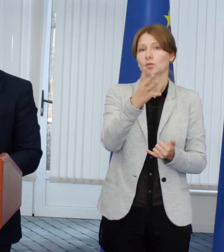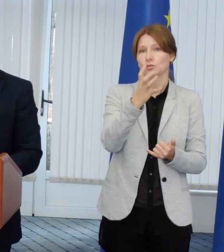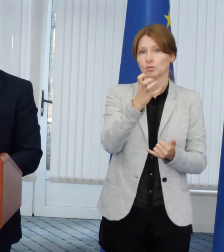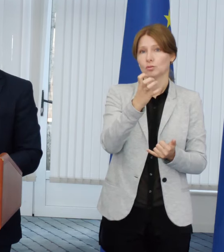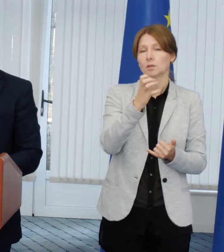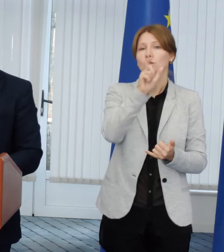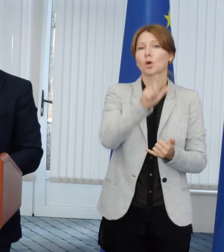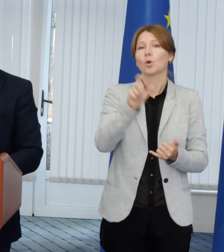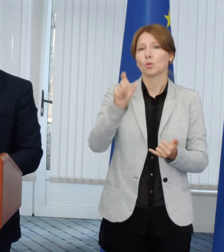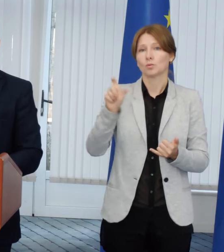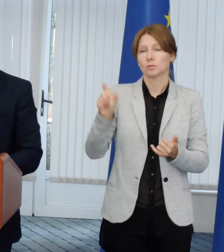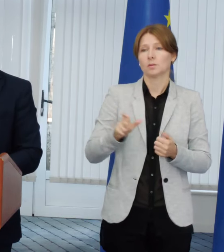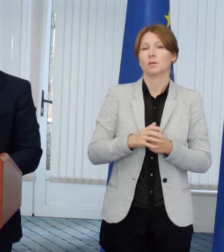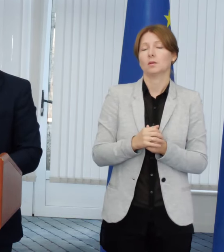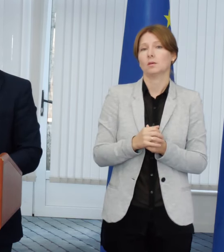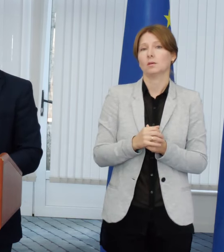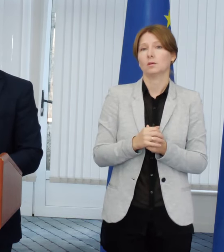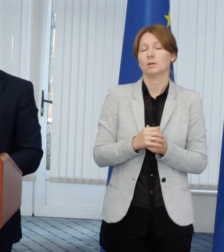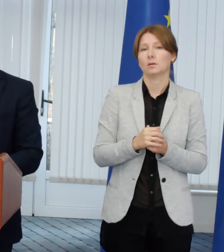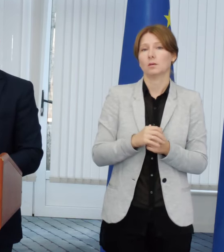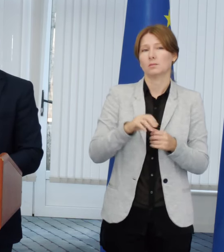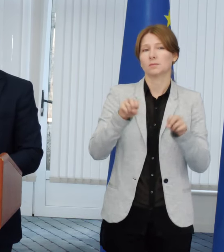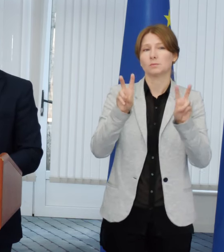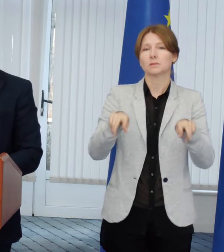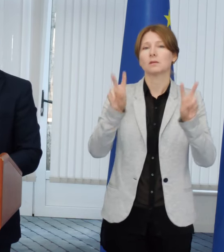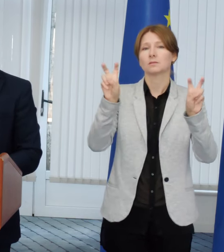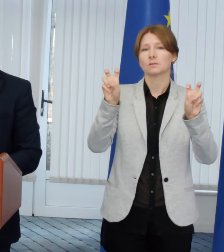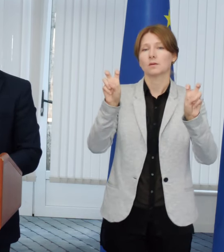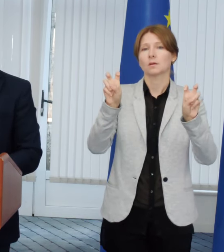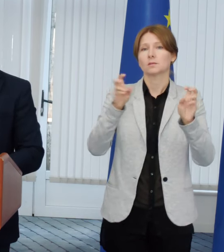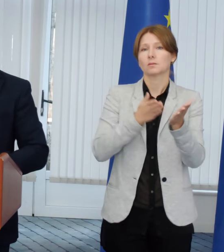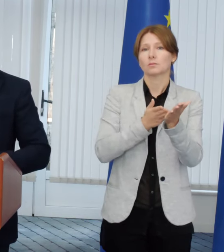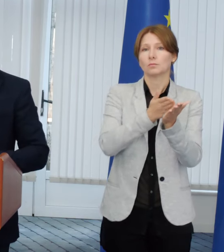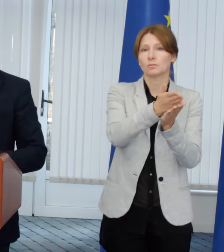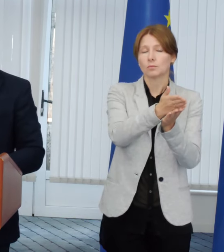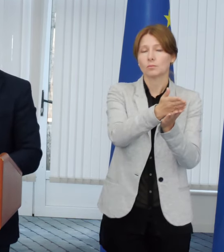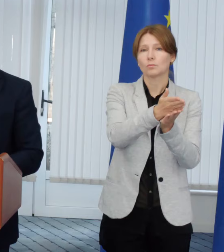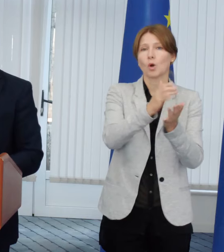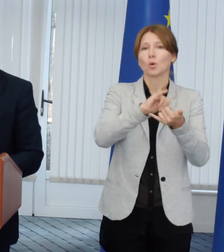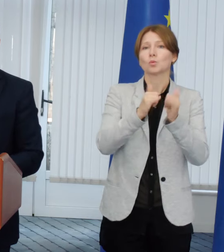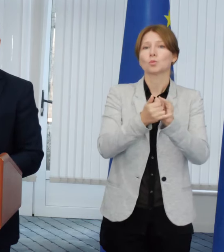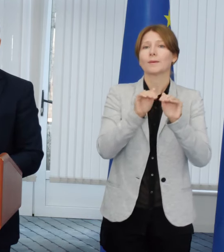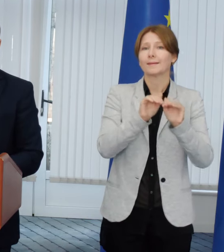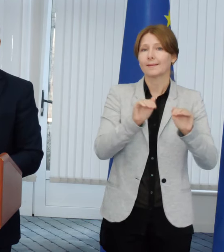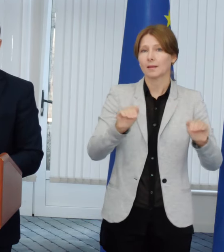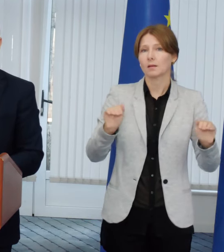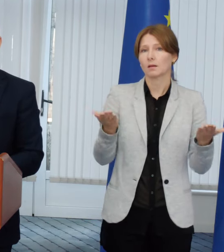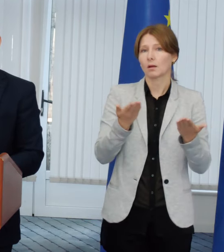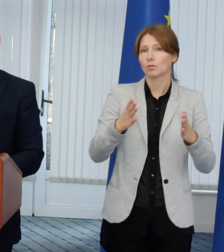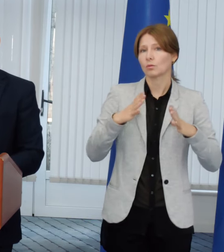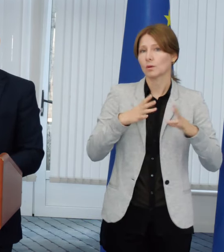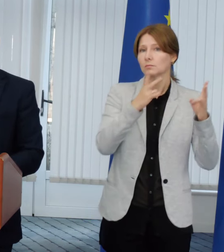2420 de beneficiari. În special vorbim de servicii destinate copiilor care au avut de